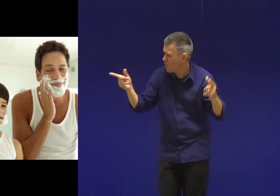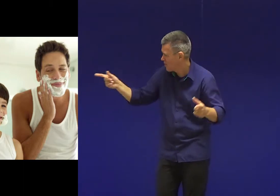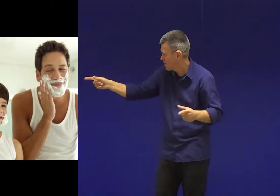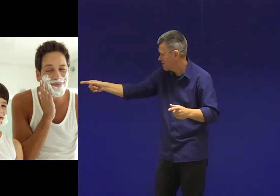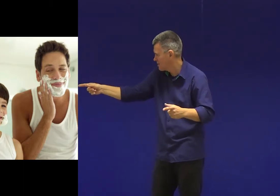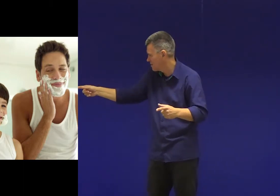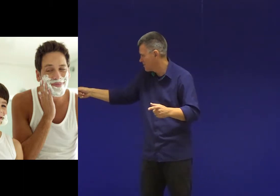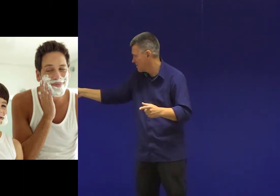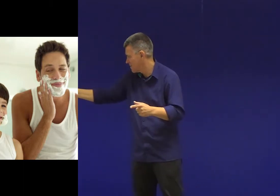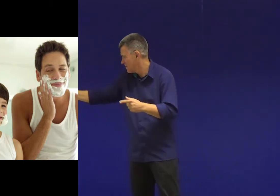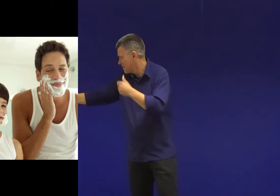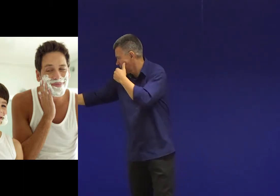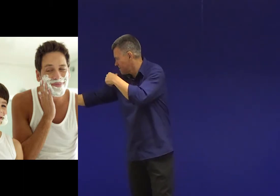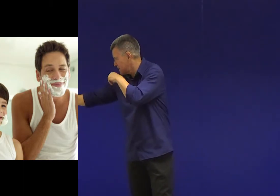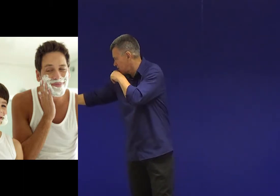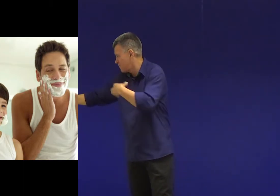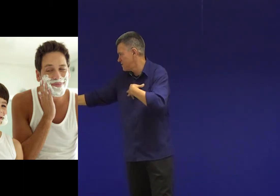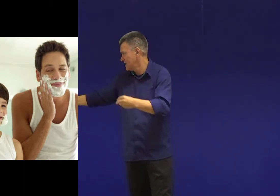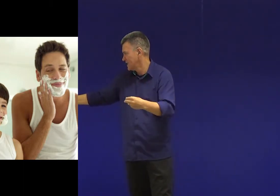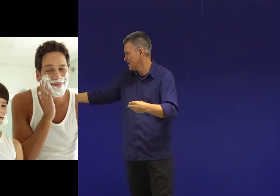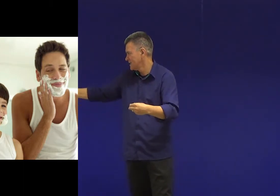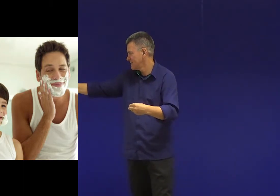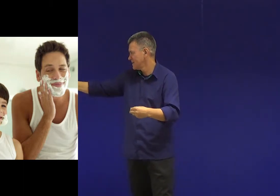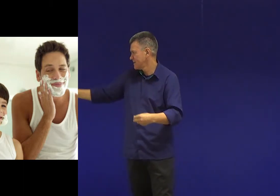Aí o pai e a sua filha.